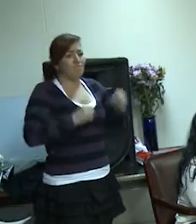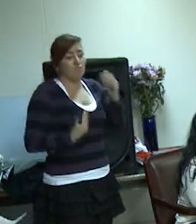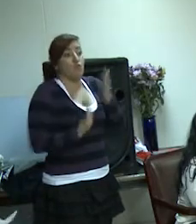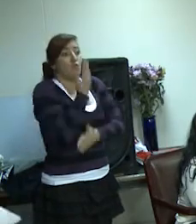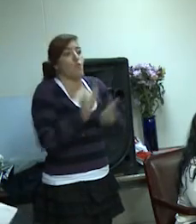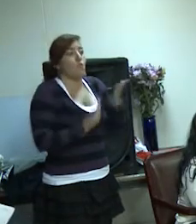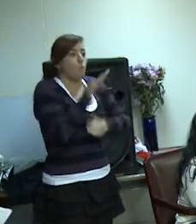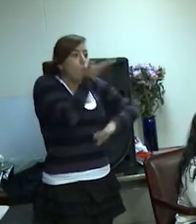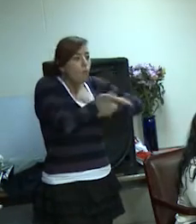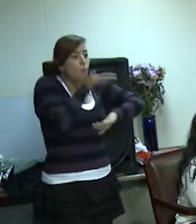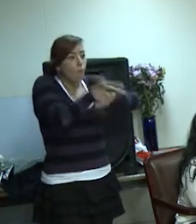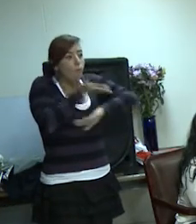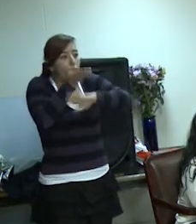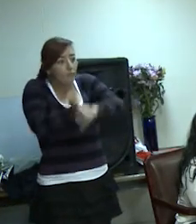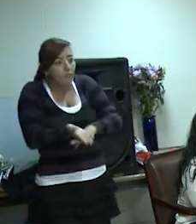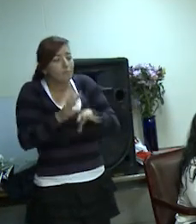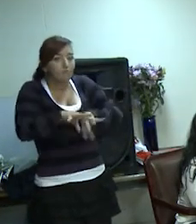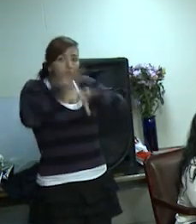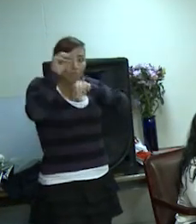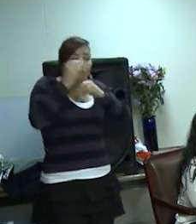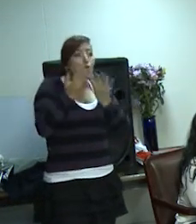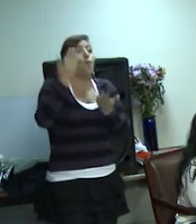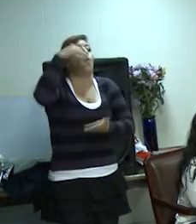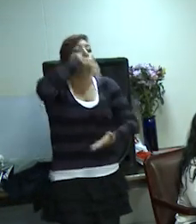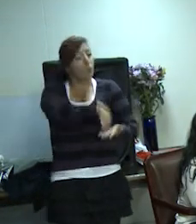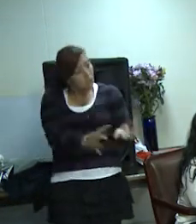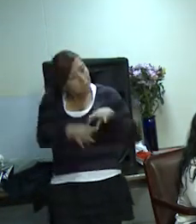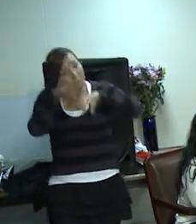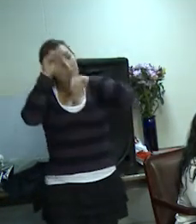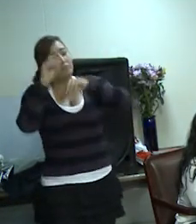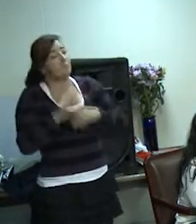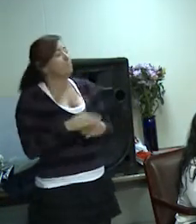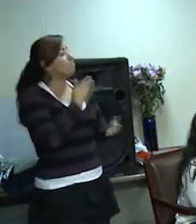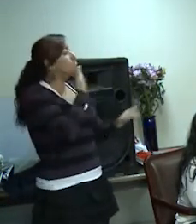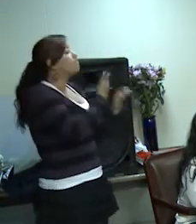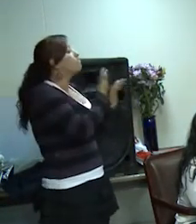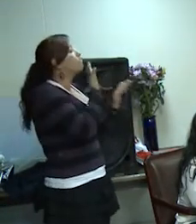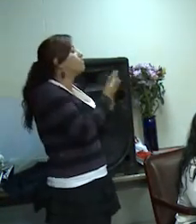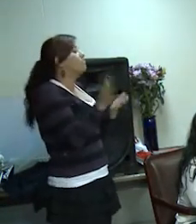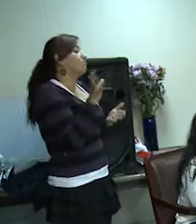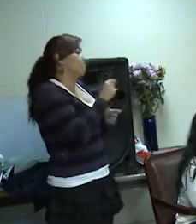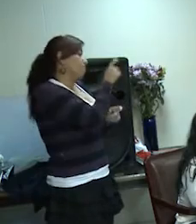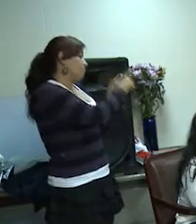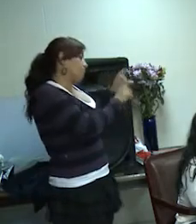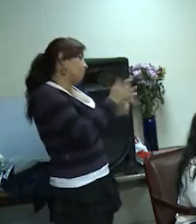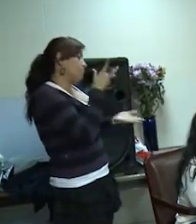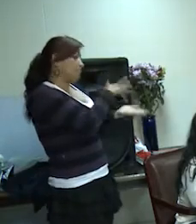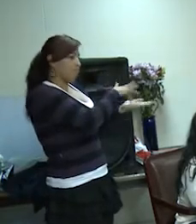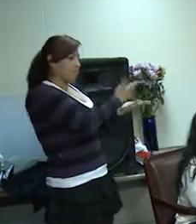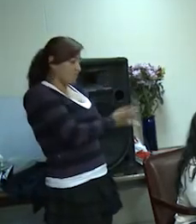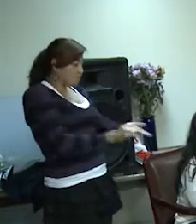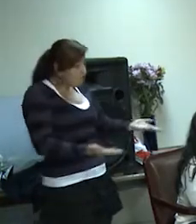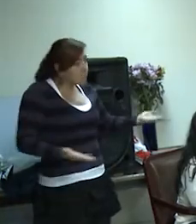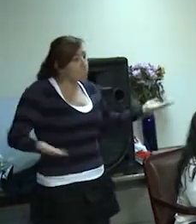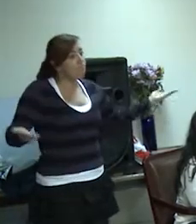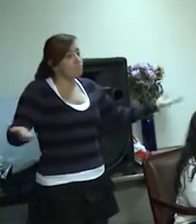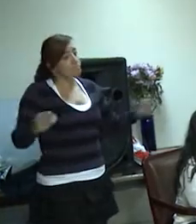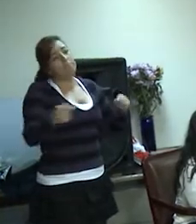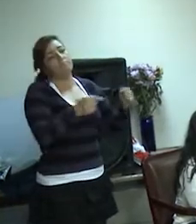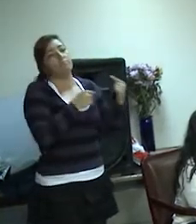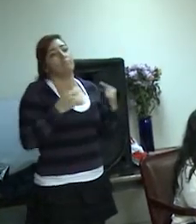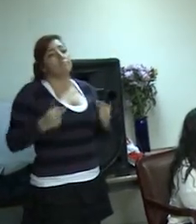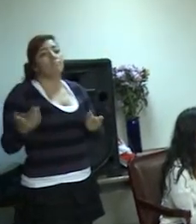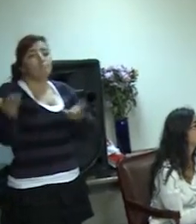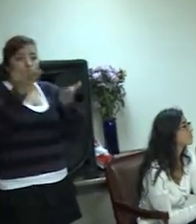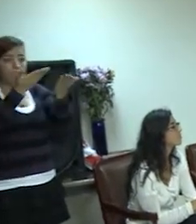invención y la reinvención. Agradecemos a cada uno de los participantes de este